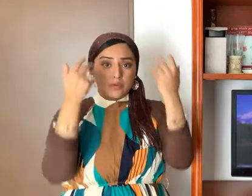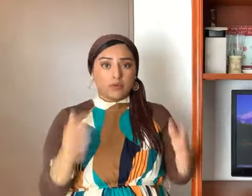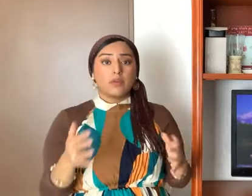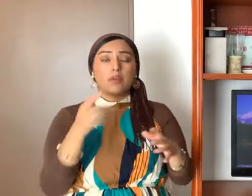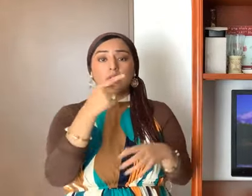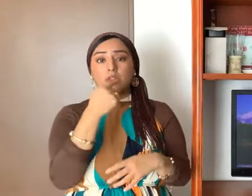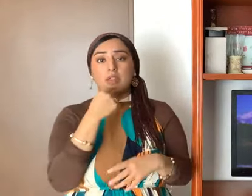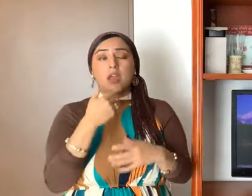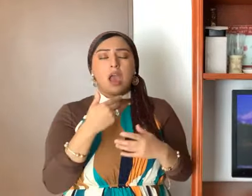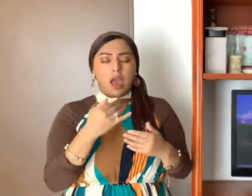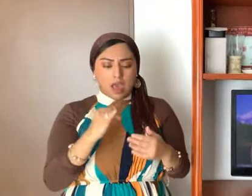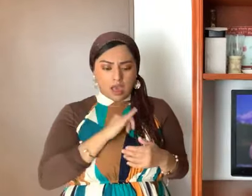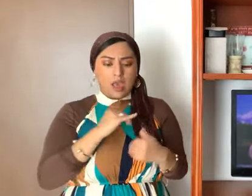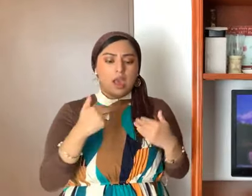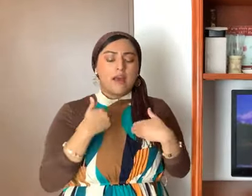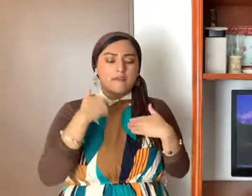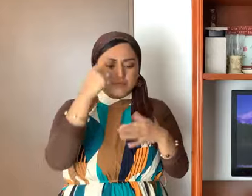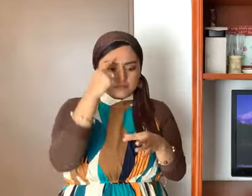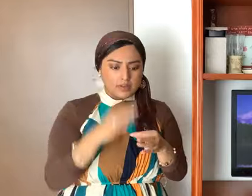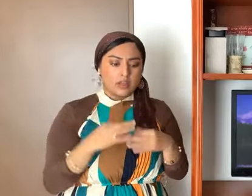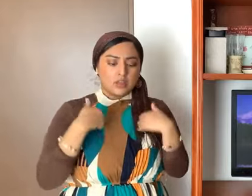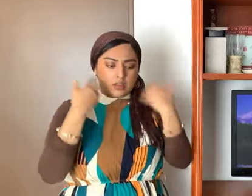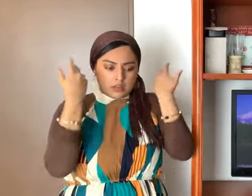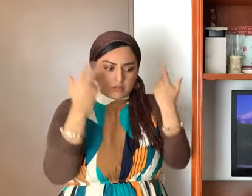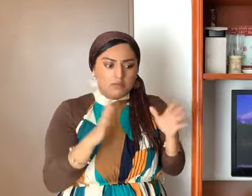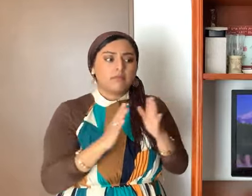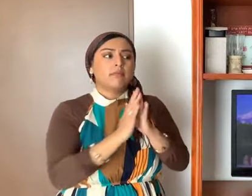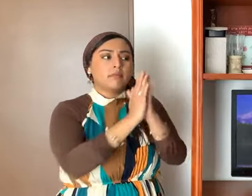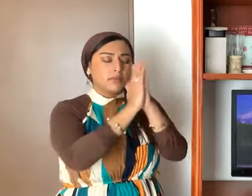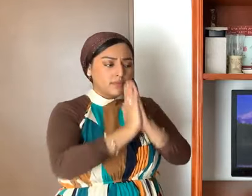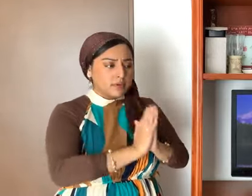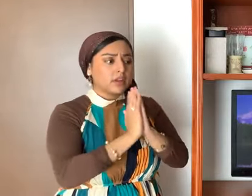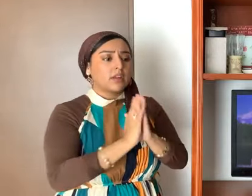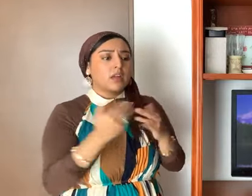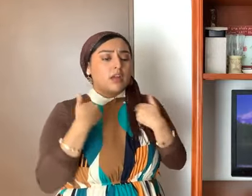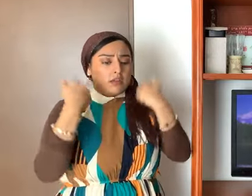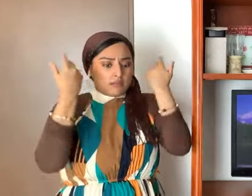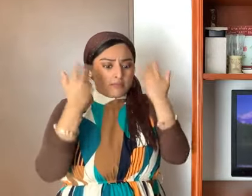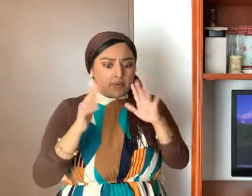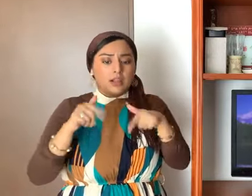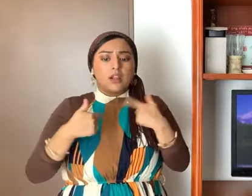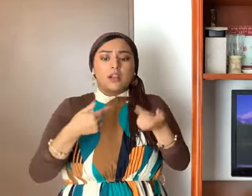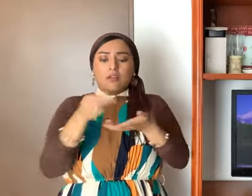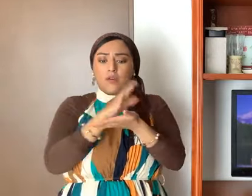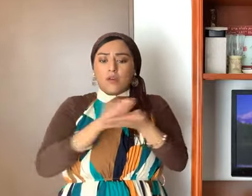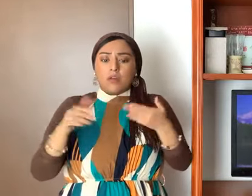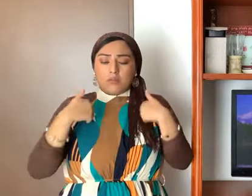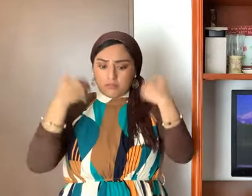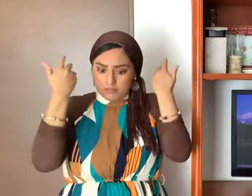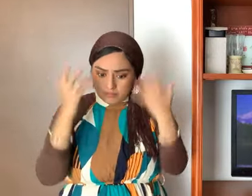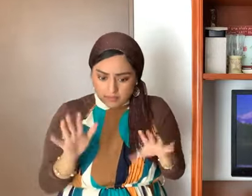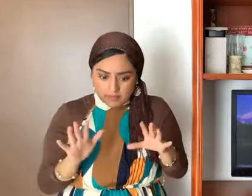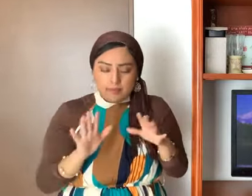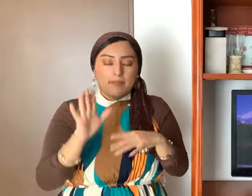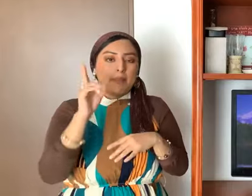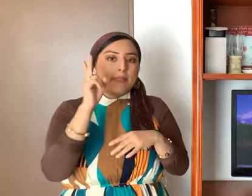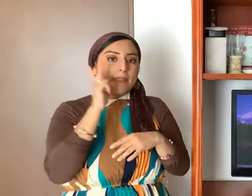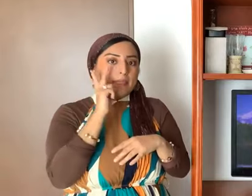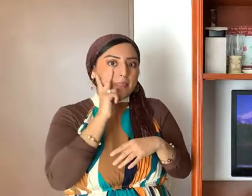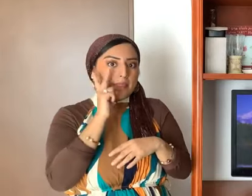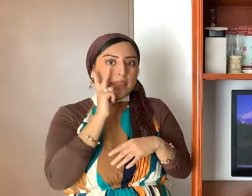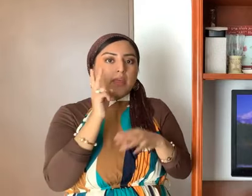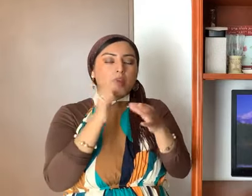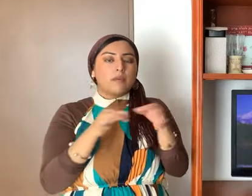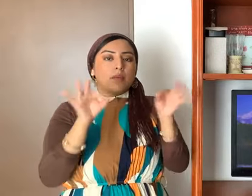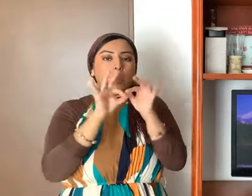tienes fe, ya dices que oras, ya dices que eres santo, que eres kadosh, vamos a